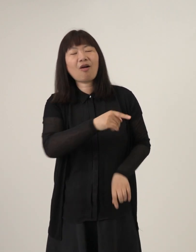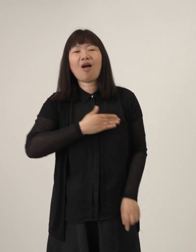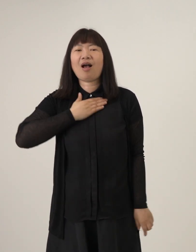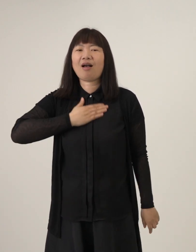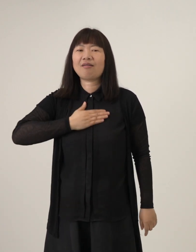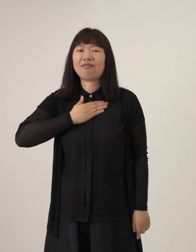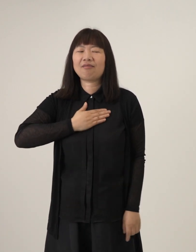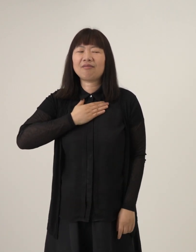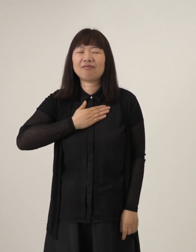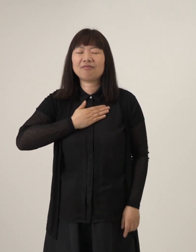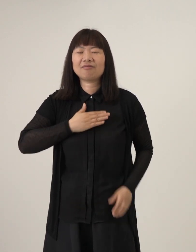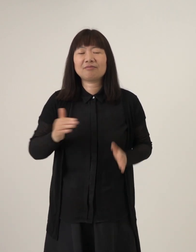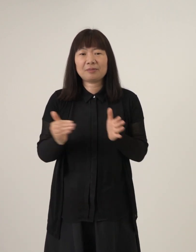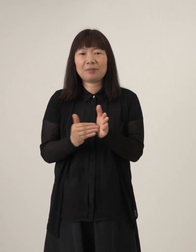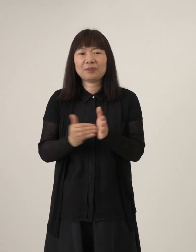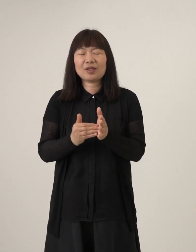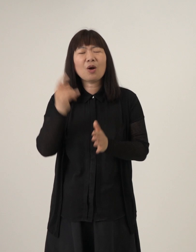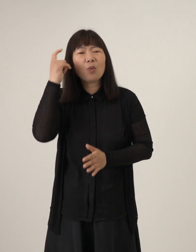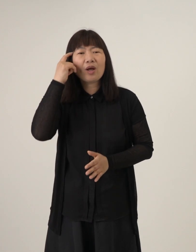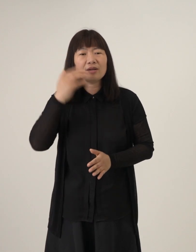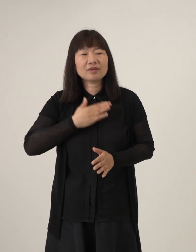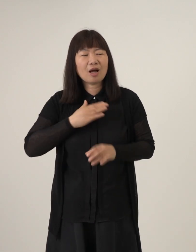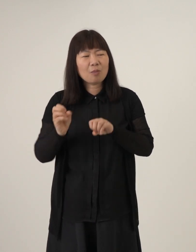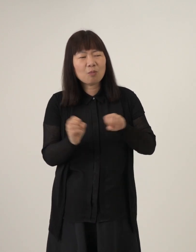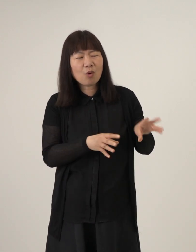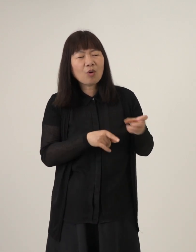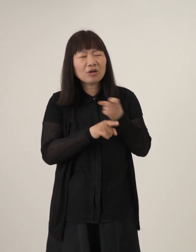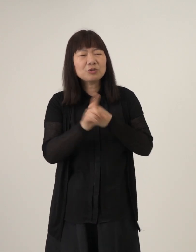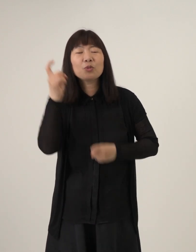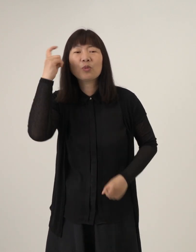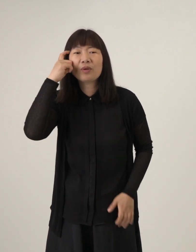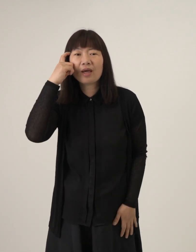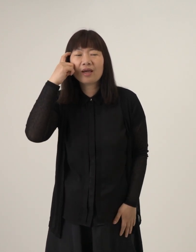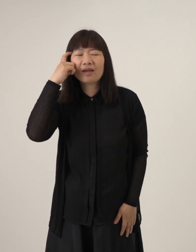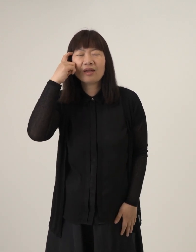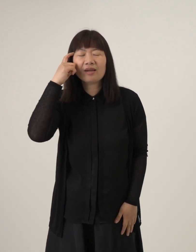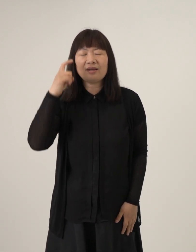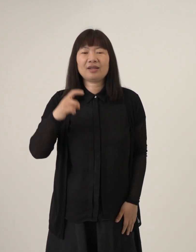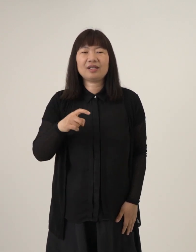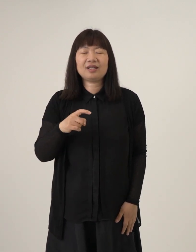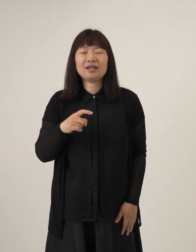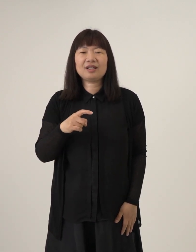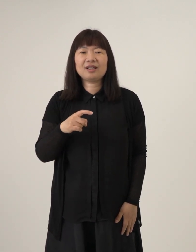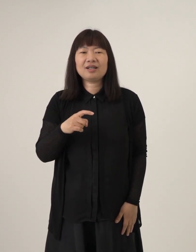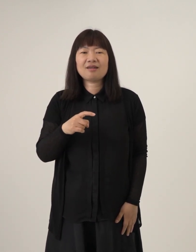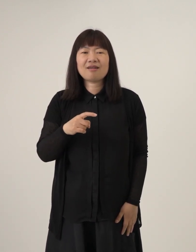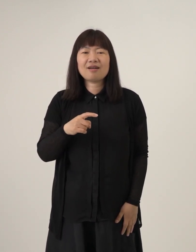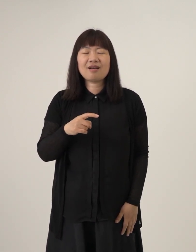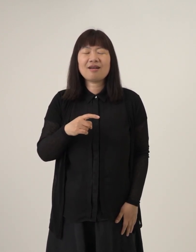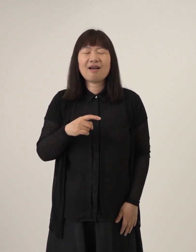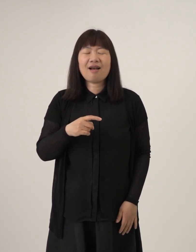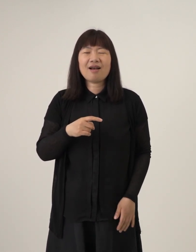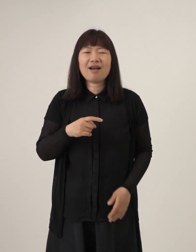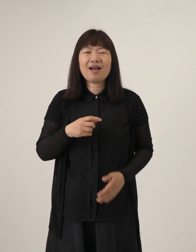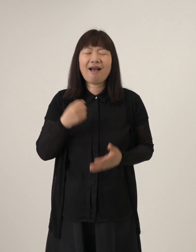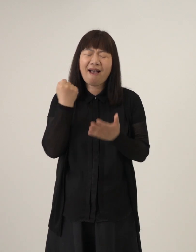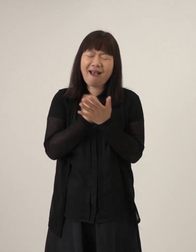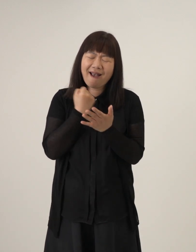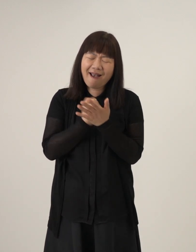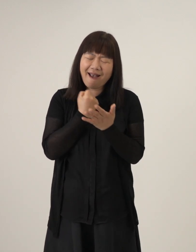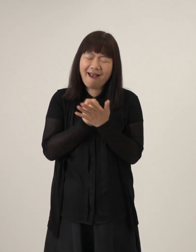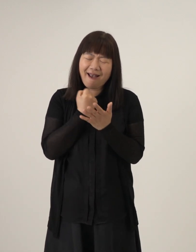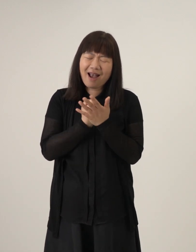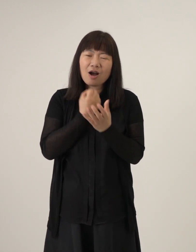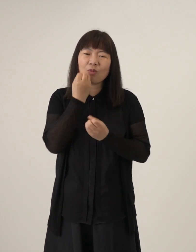알았어요. 어찌하여 나를 버리셨나이까? 이 피 맺힌 절규를 십자가 위에서 부르짖는